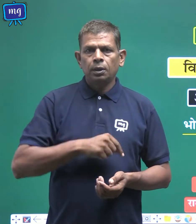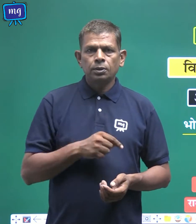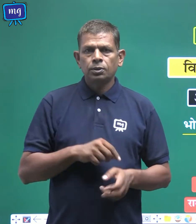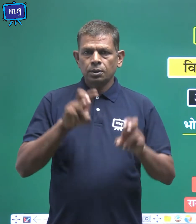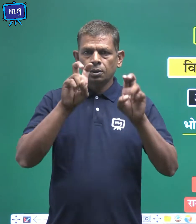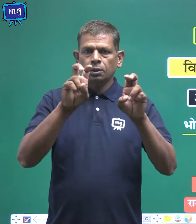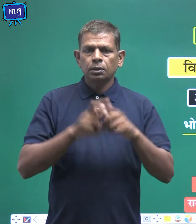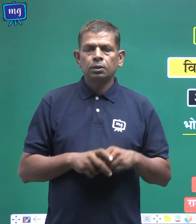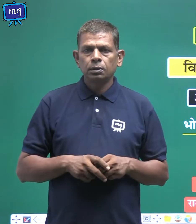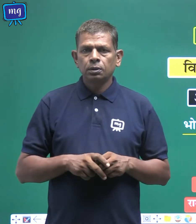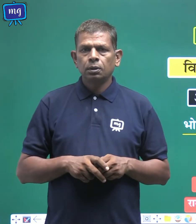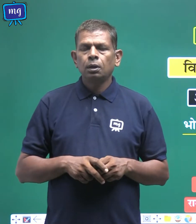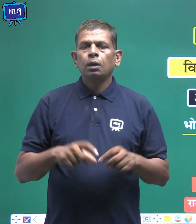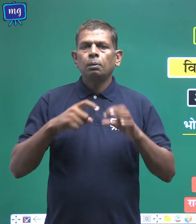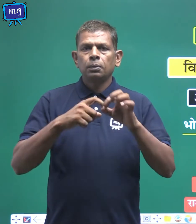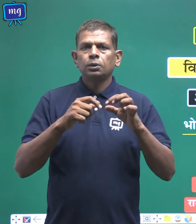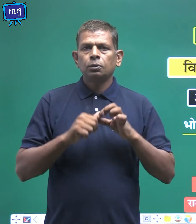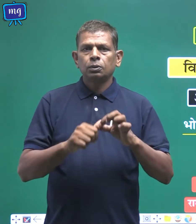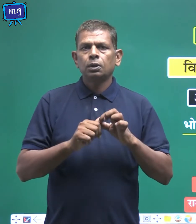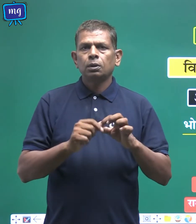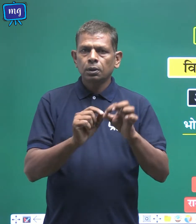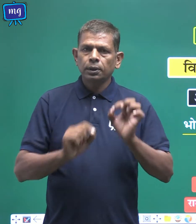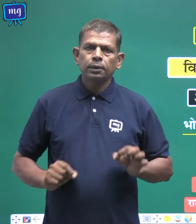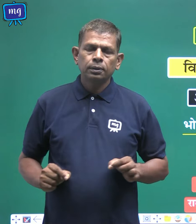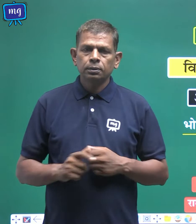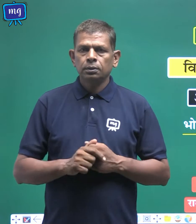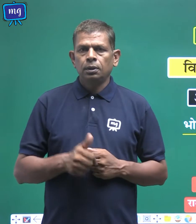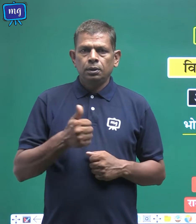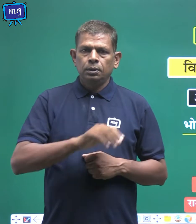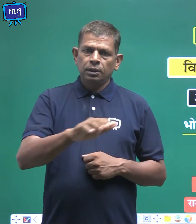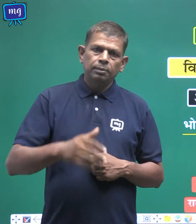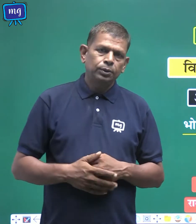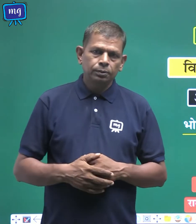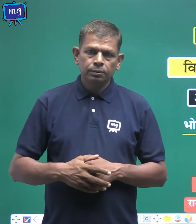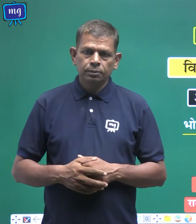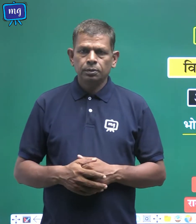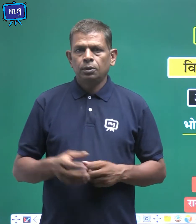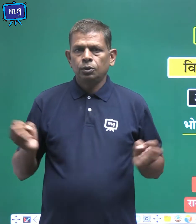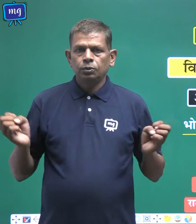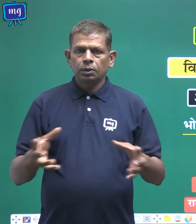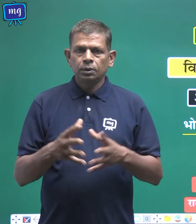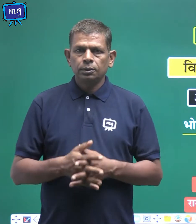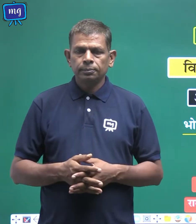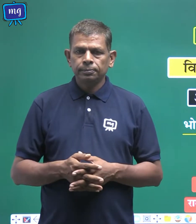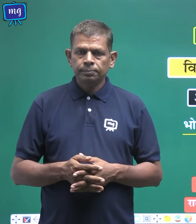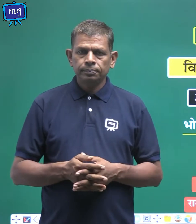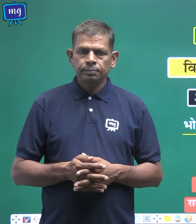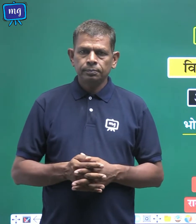के प्रश्नोत्तर करेंगे। ठीक है बच्चों, शुरू करते हैं।